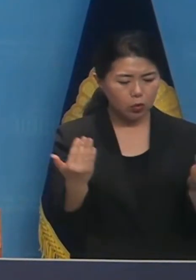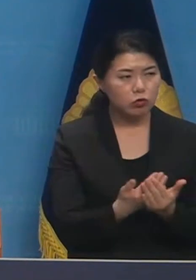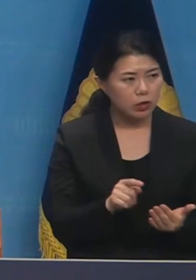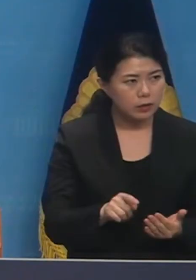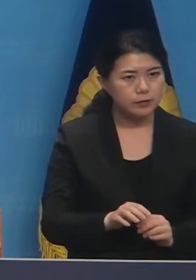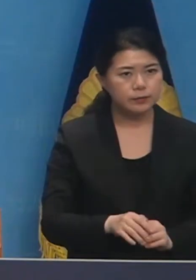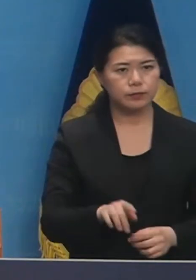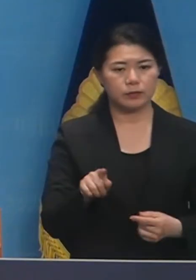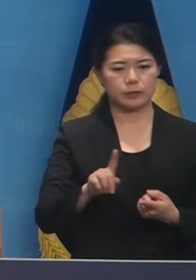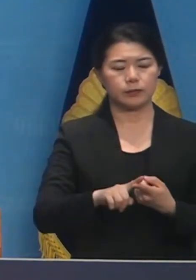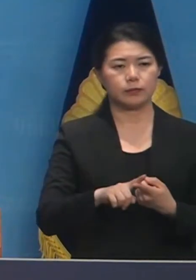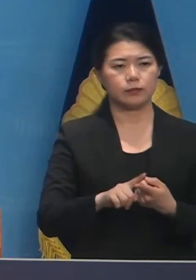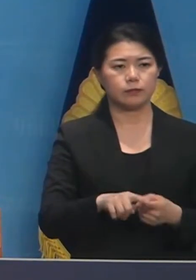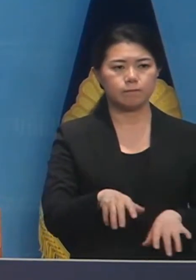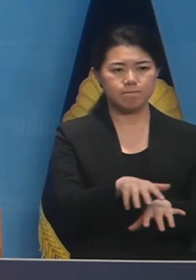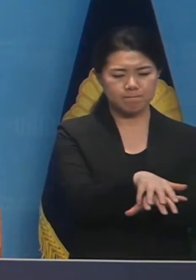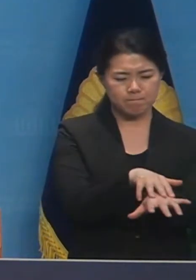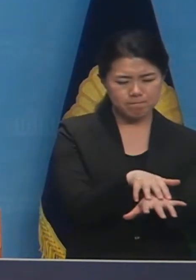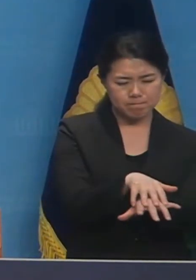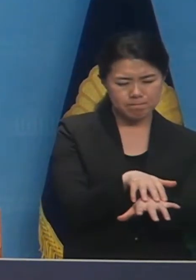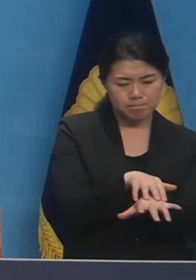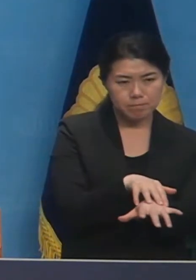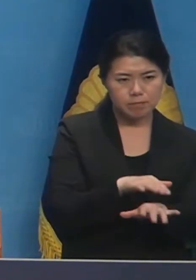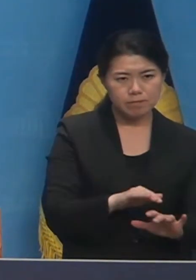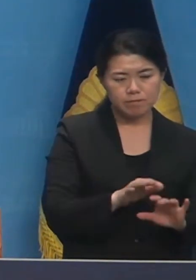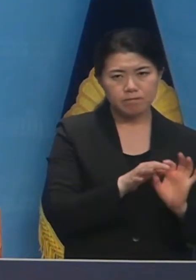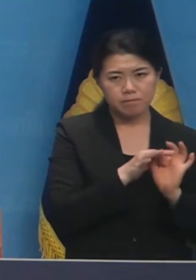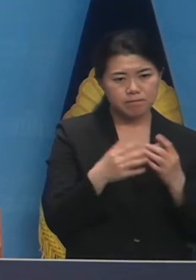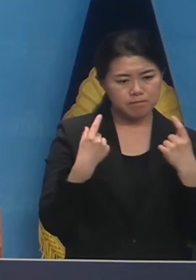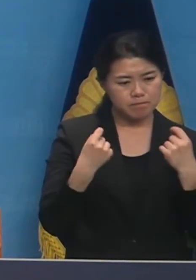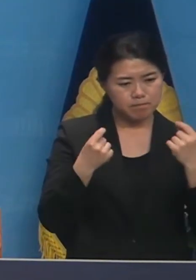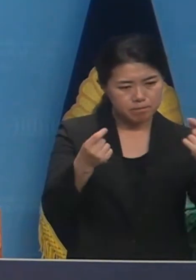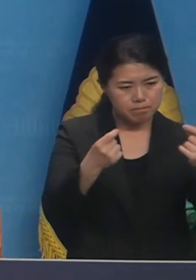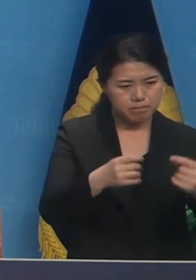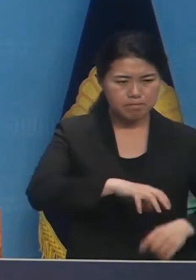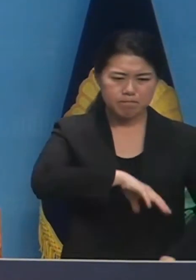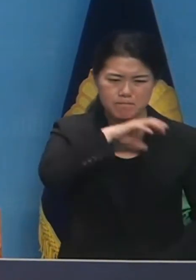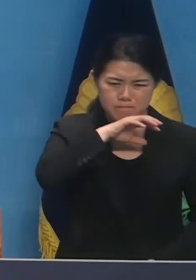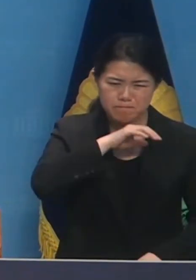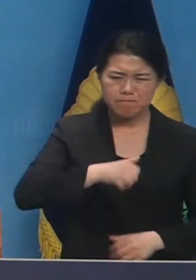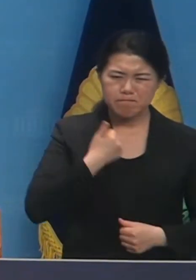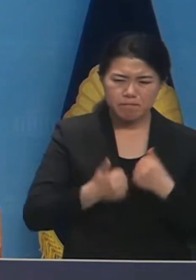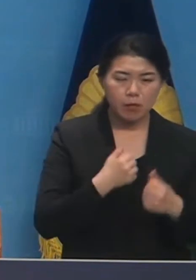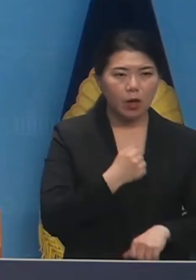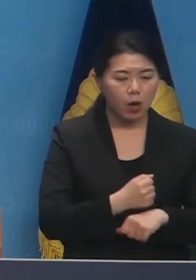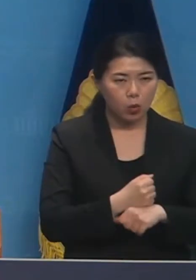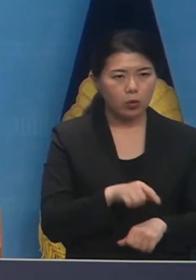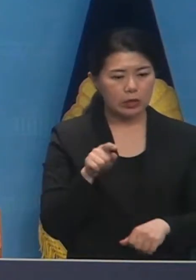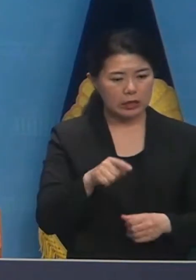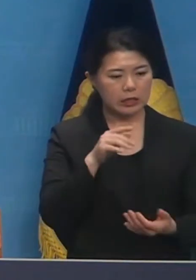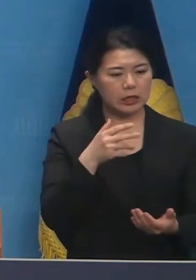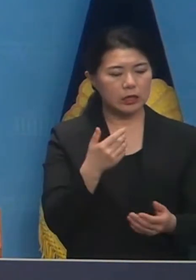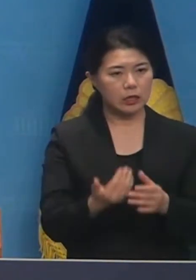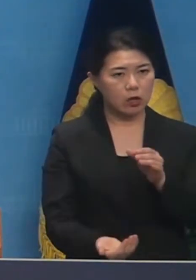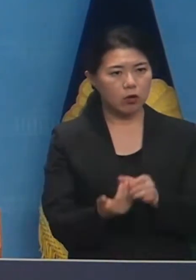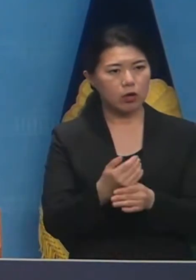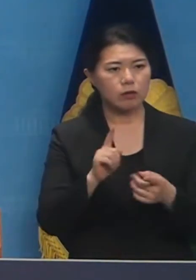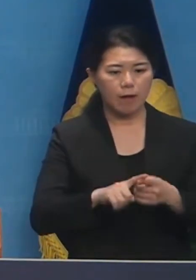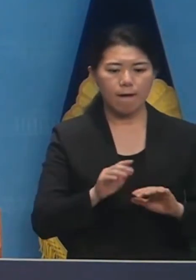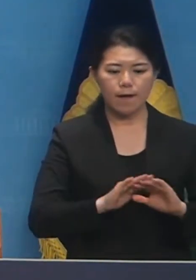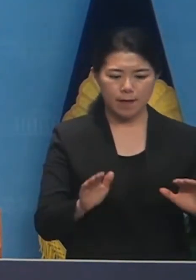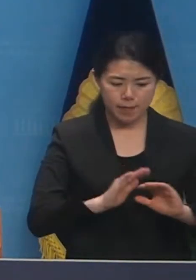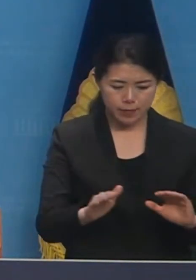일에 대하여 조직적으로, 지속적으로 항거하고 이 일에 대해서 대처하려